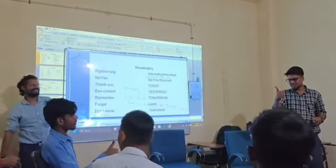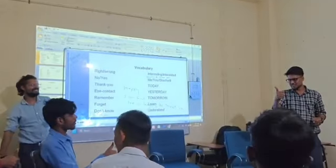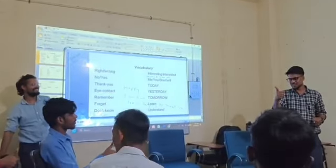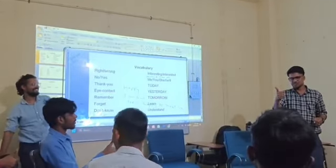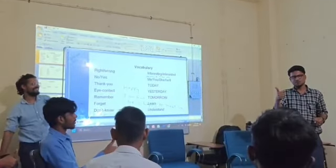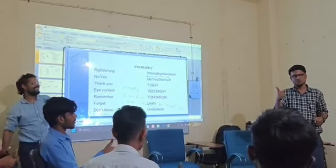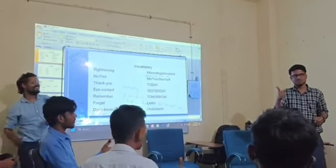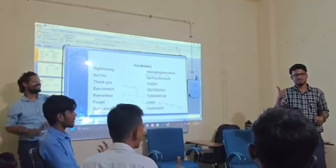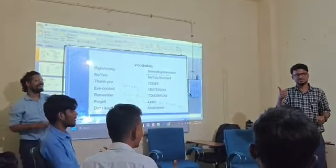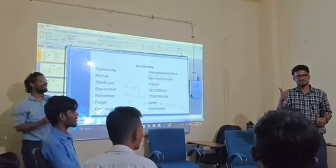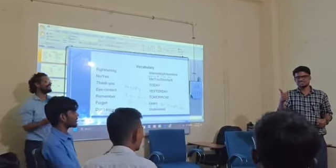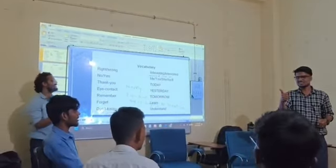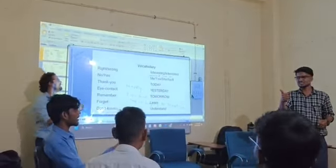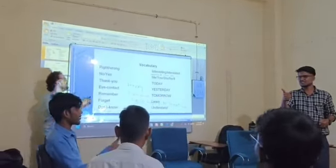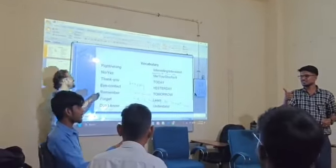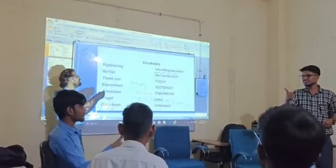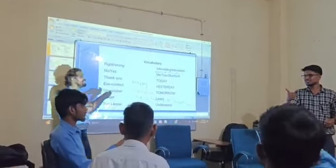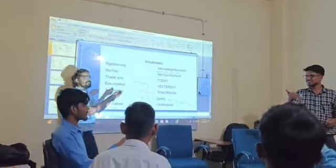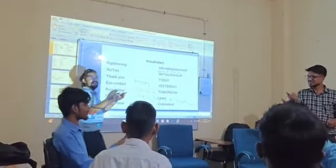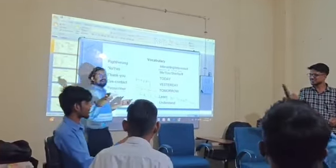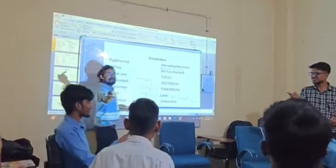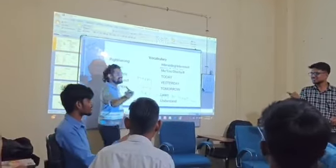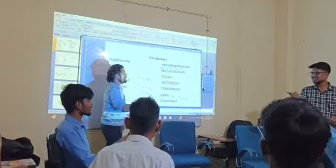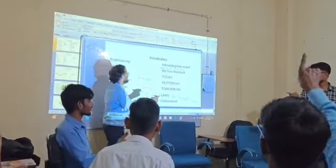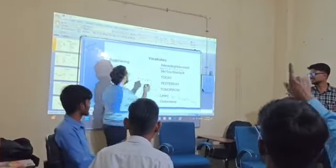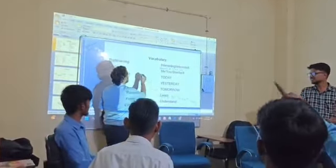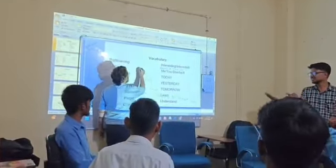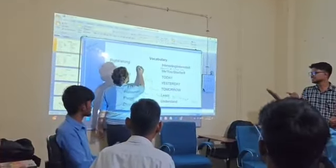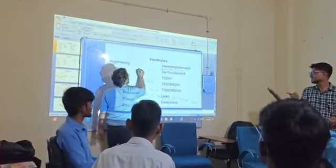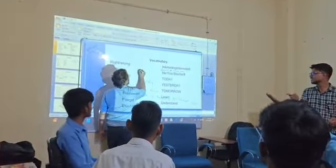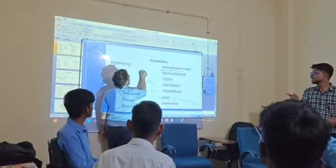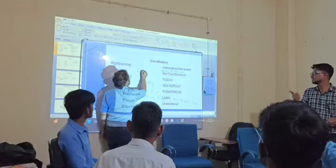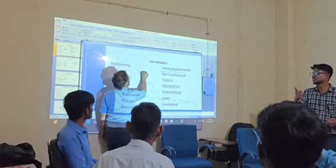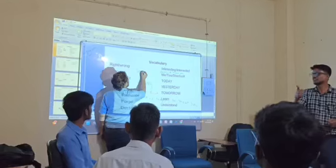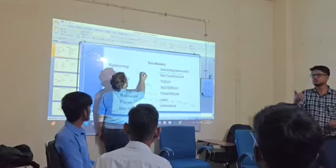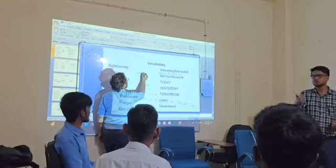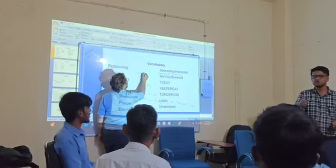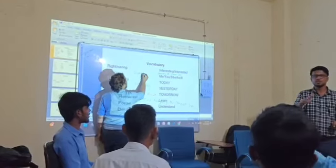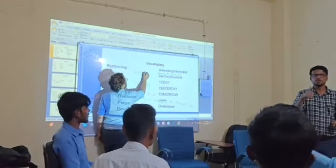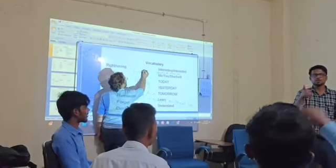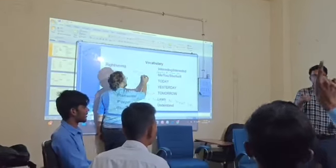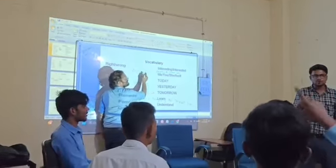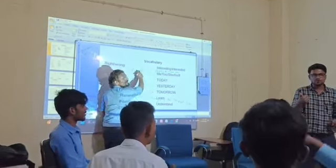राइट, ये होगा। हाँ, ये तो डन हो गया या ओके हो गया।